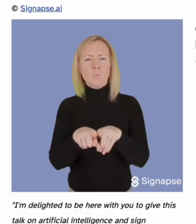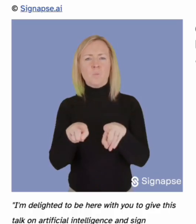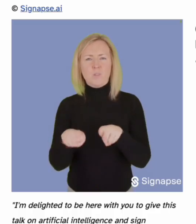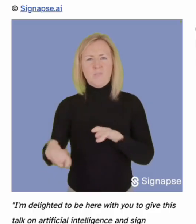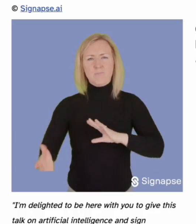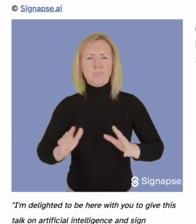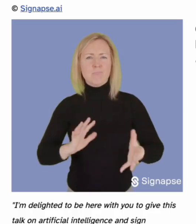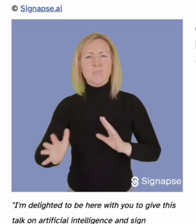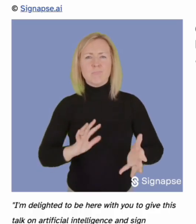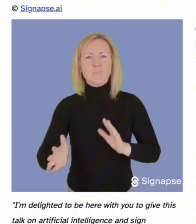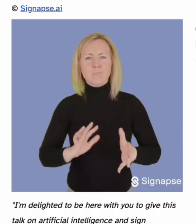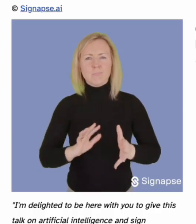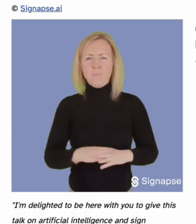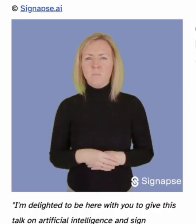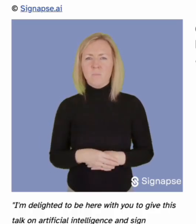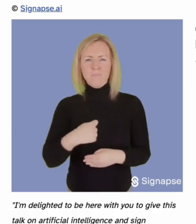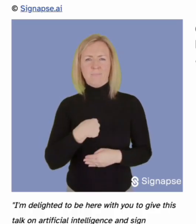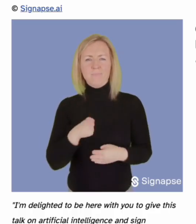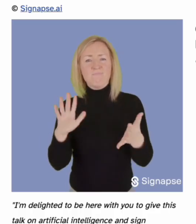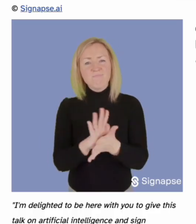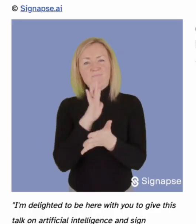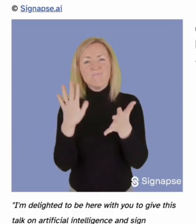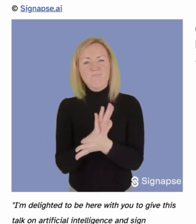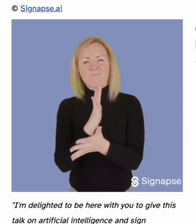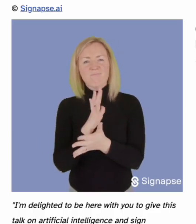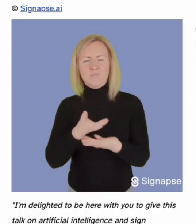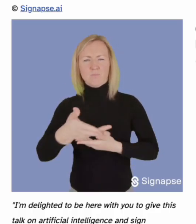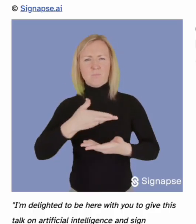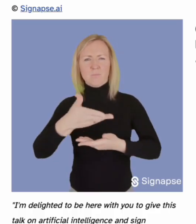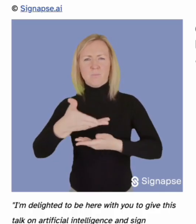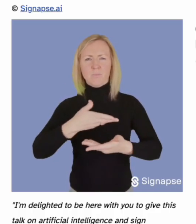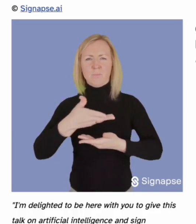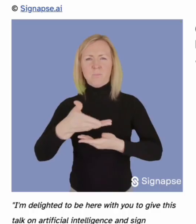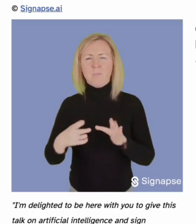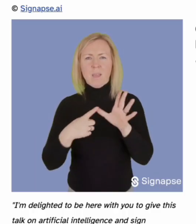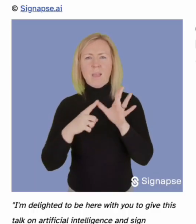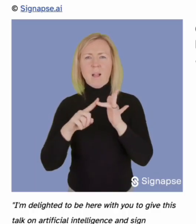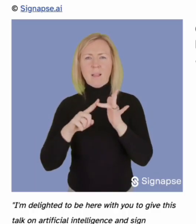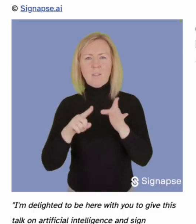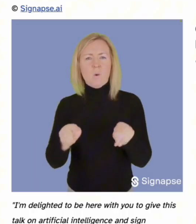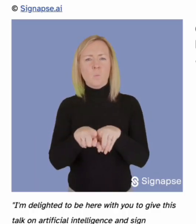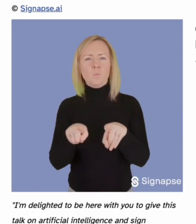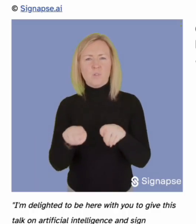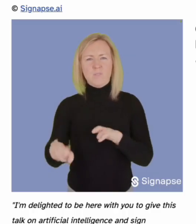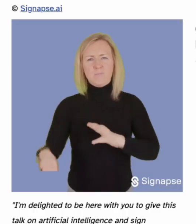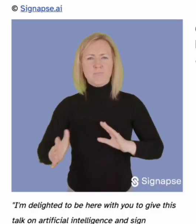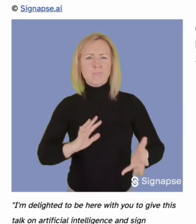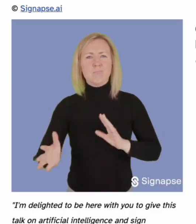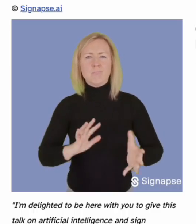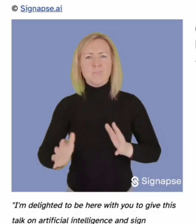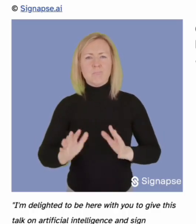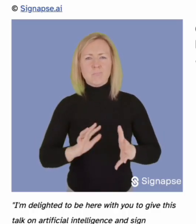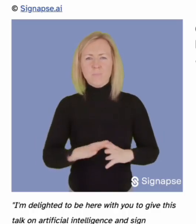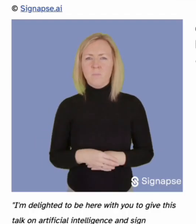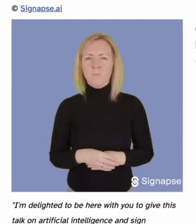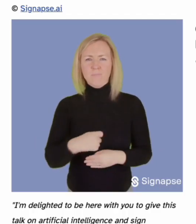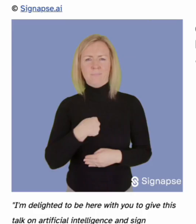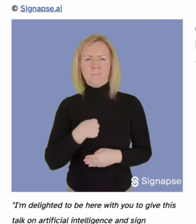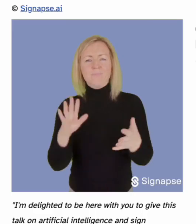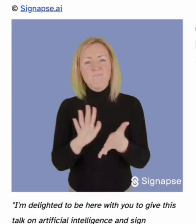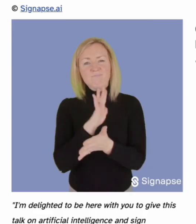terme être ici avec vous. Donc là, il dit je suis contente de donner cette conférence